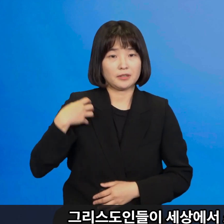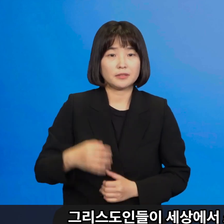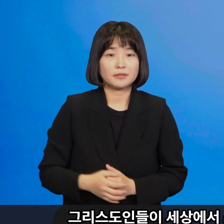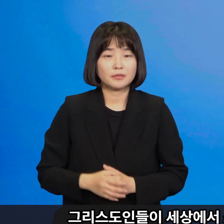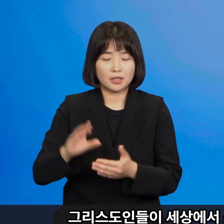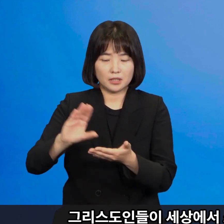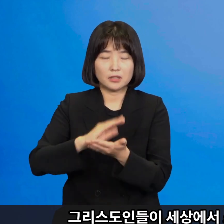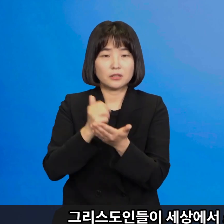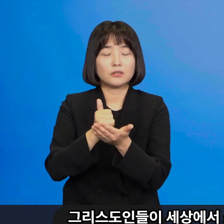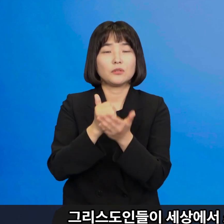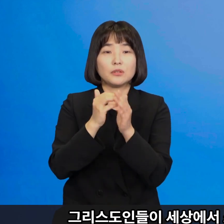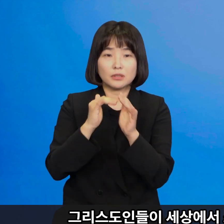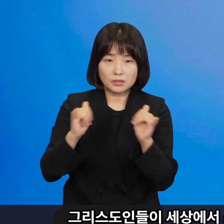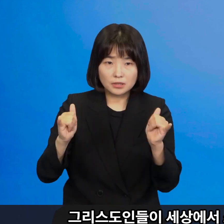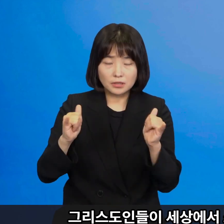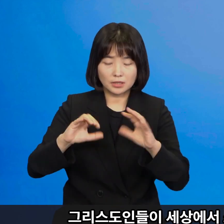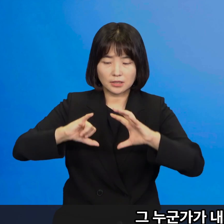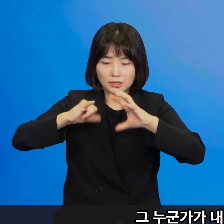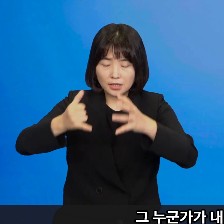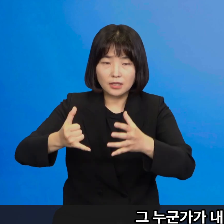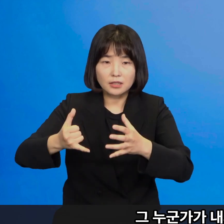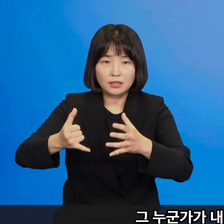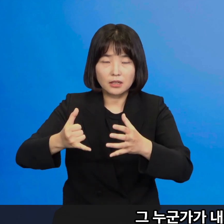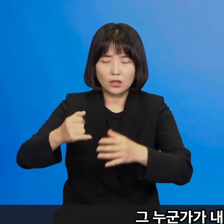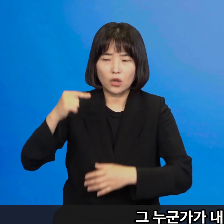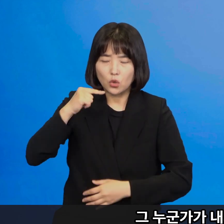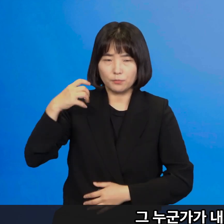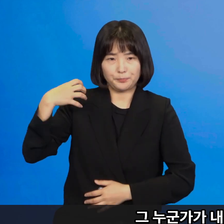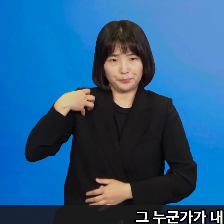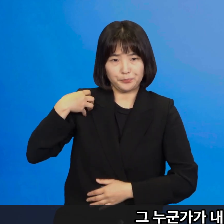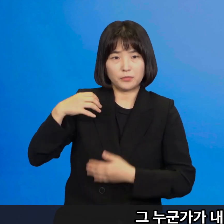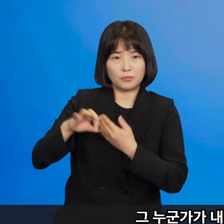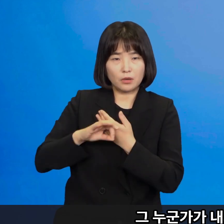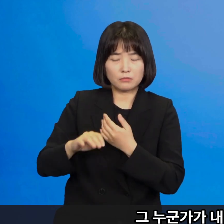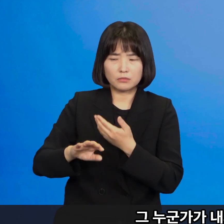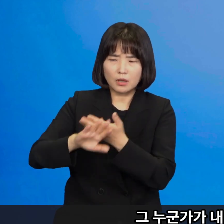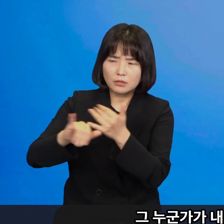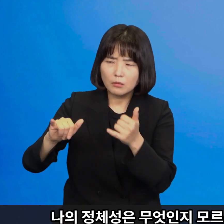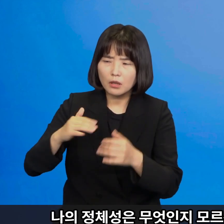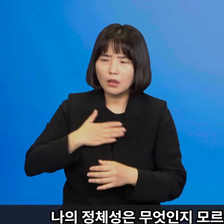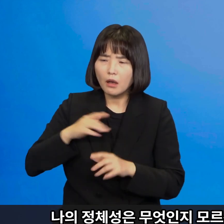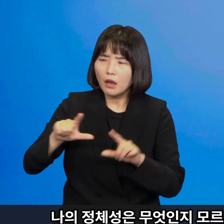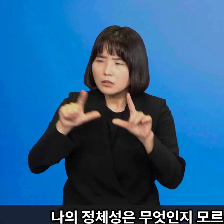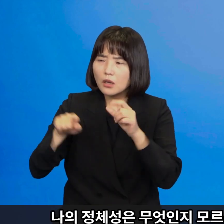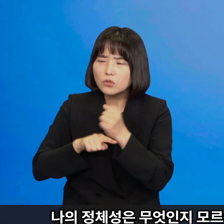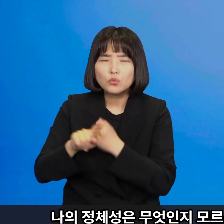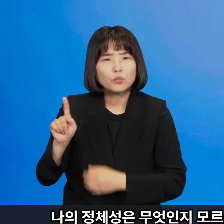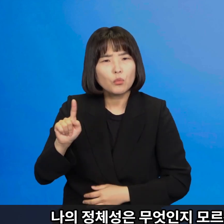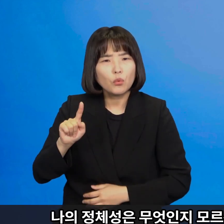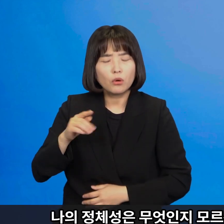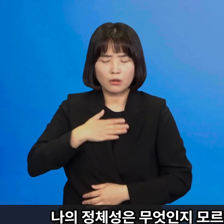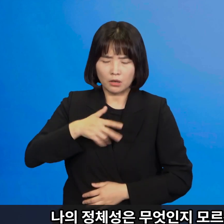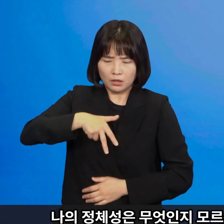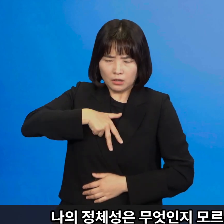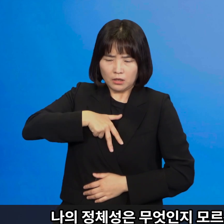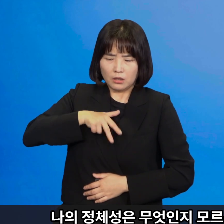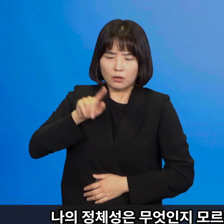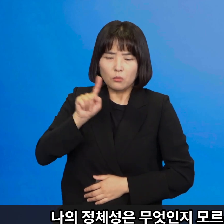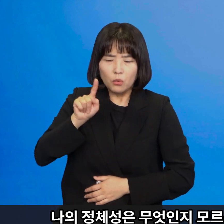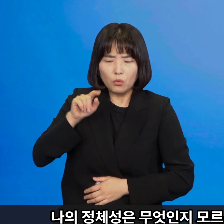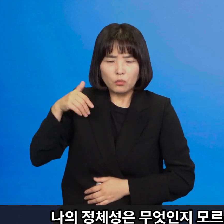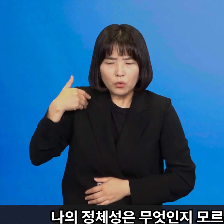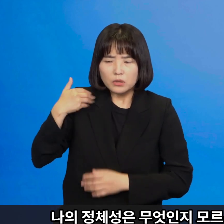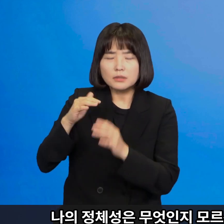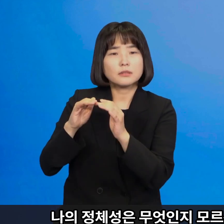그리스도인들이 세상에서 소금의 역할을 감당하게 되면 그 누군가가 내가 왜 살아야 하지? 나의 정체성은 무엇인지 모르는